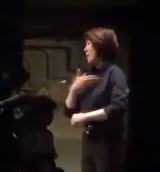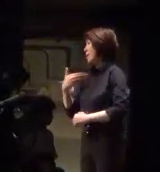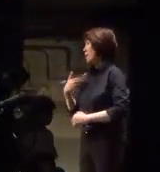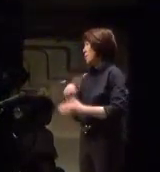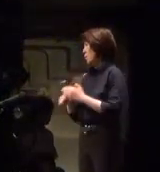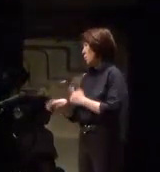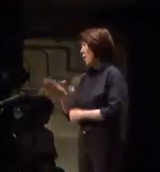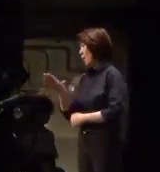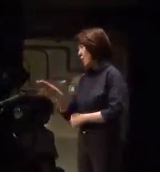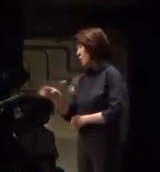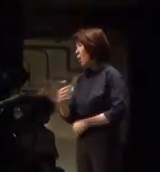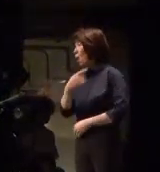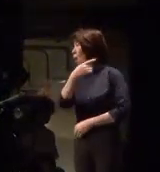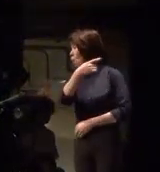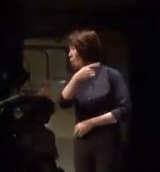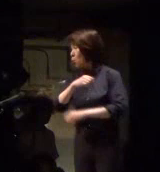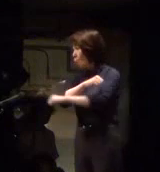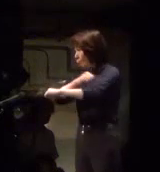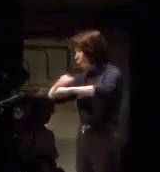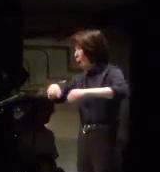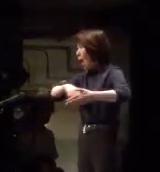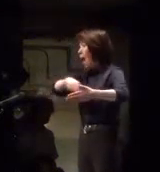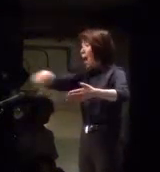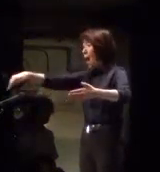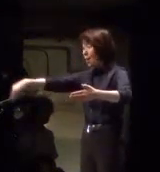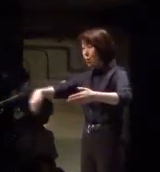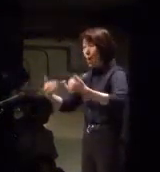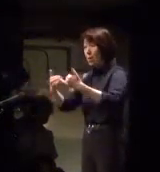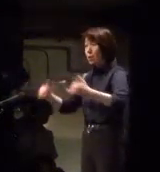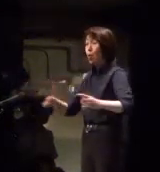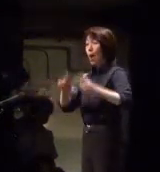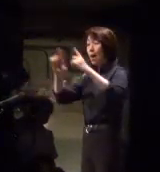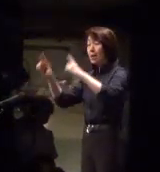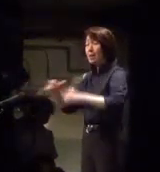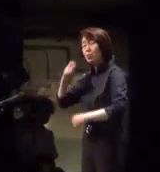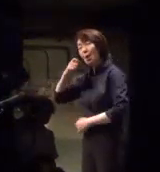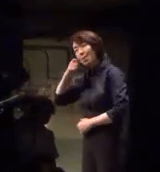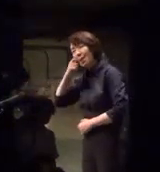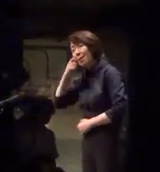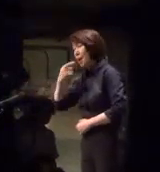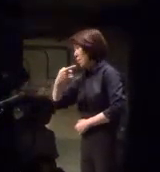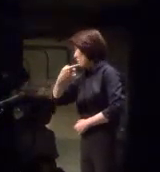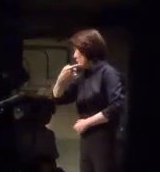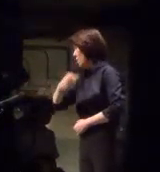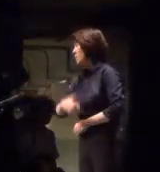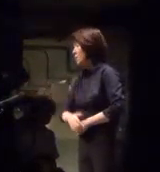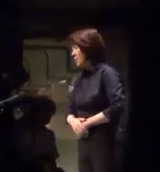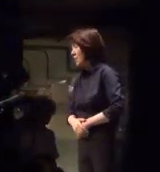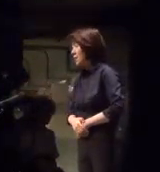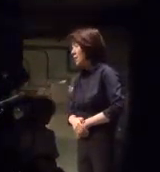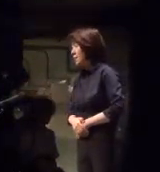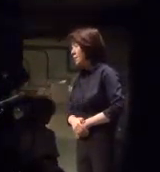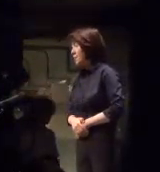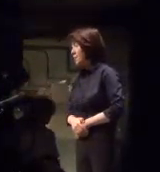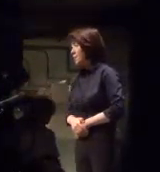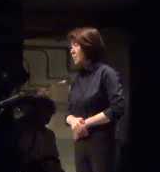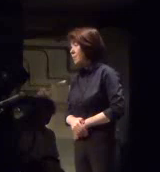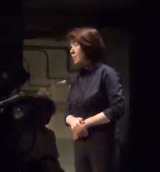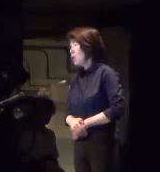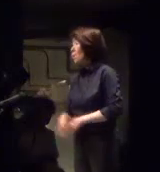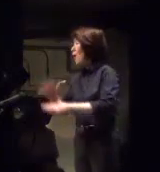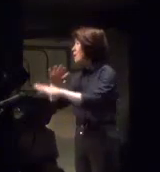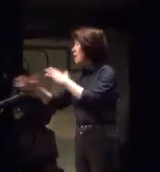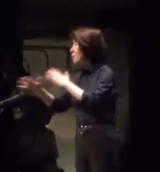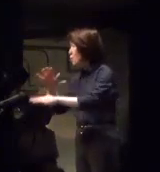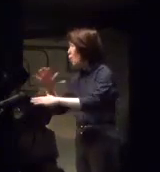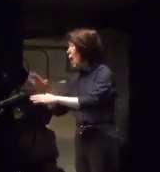が、この範囲はもう人々が生きることすらできないということにされてしまったのです。戦